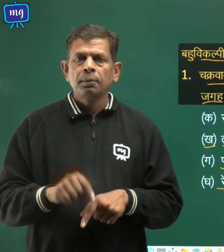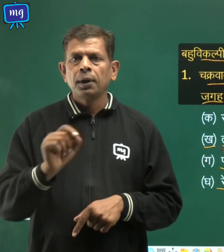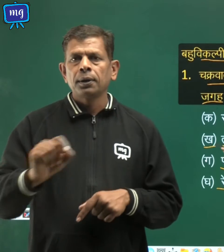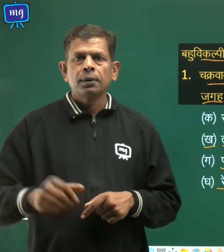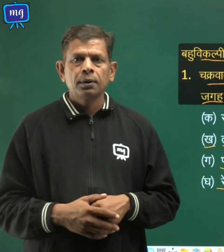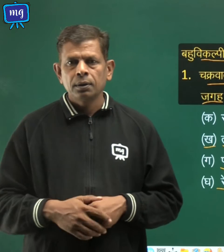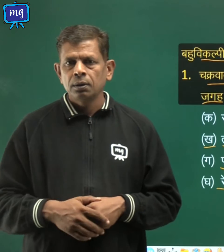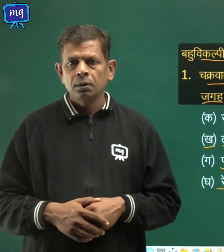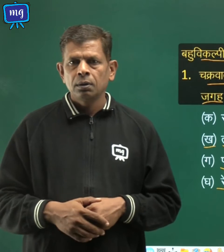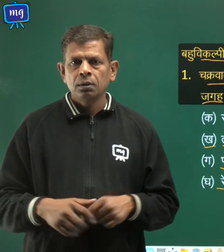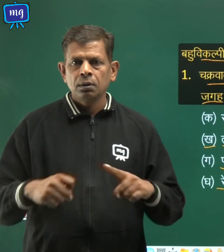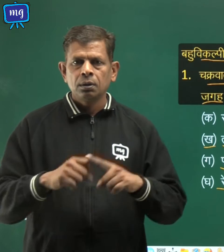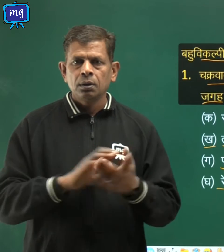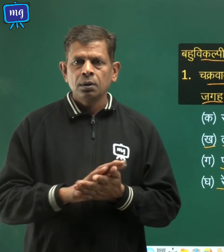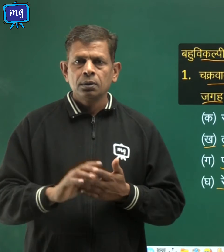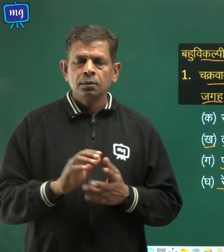ख